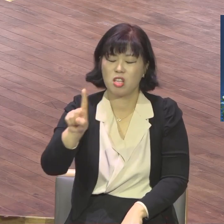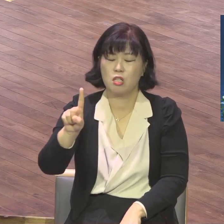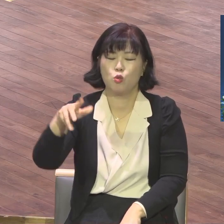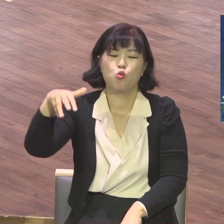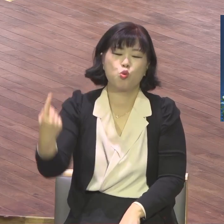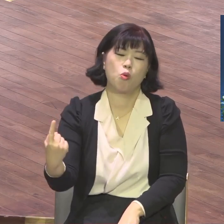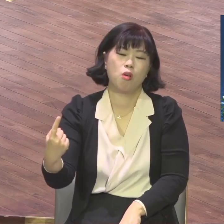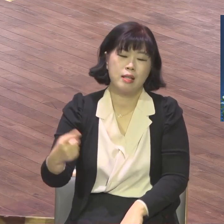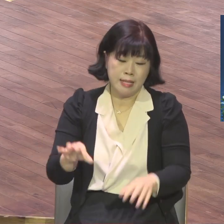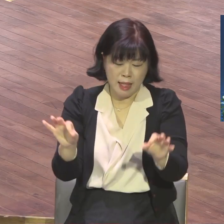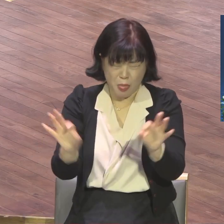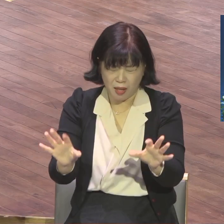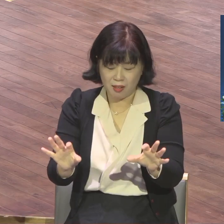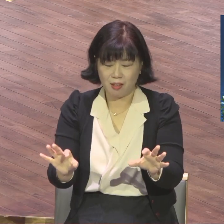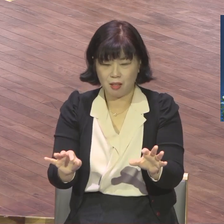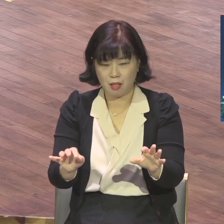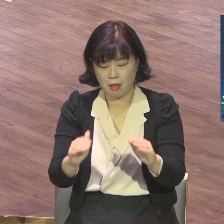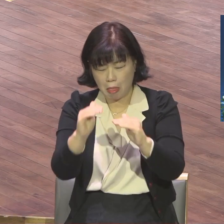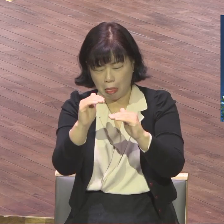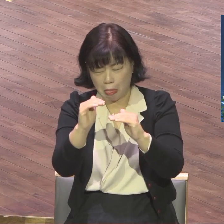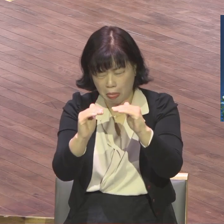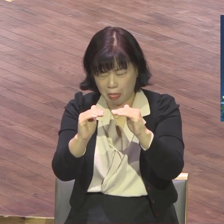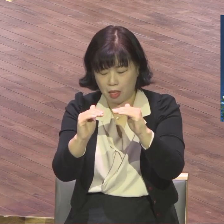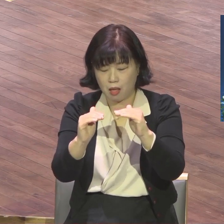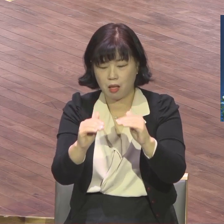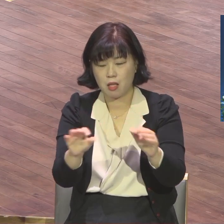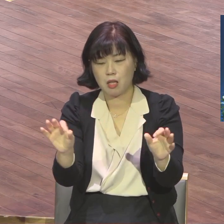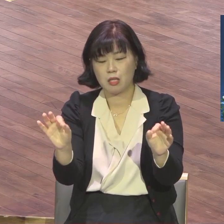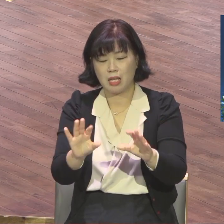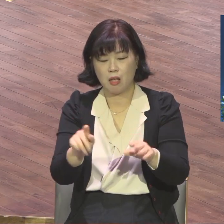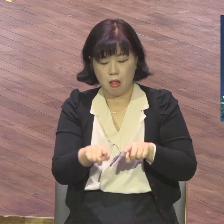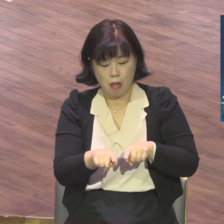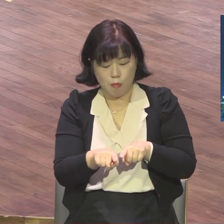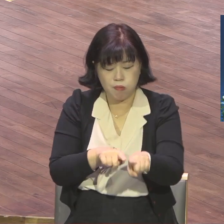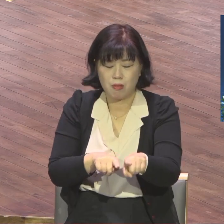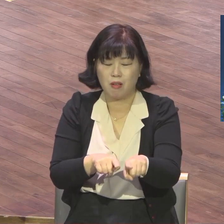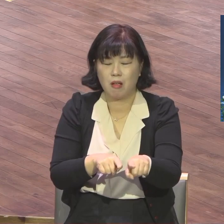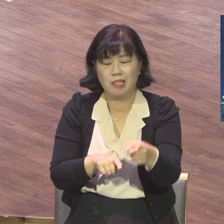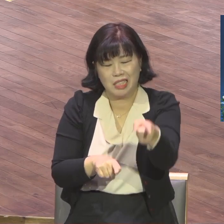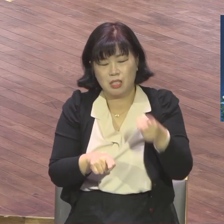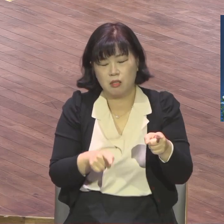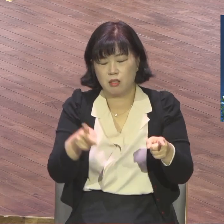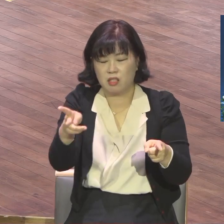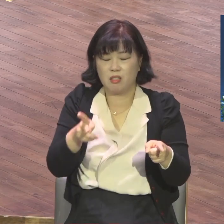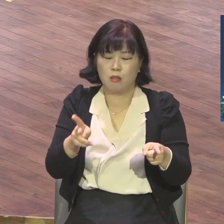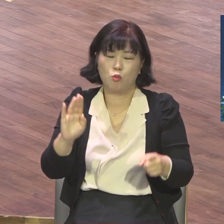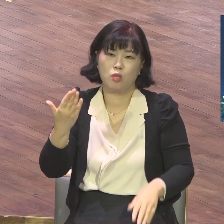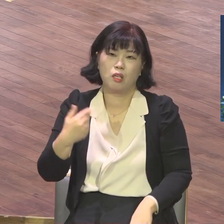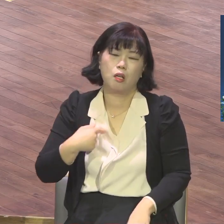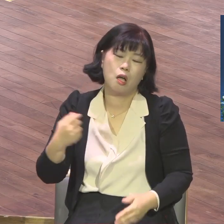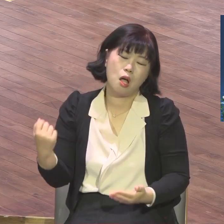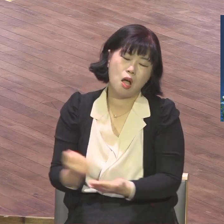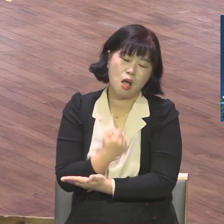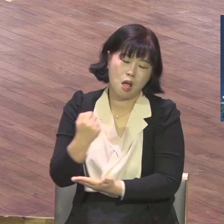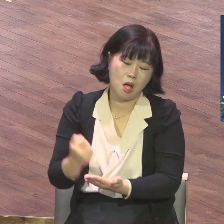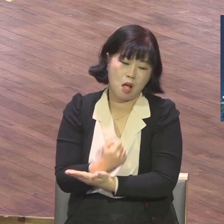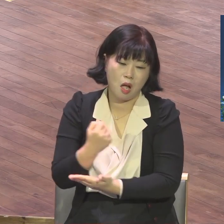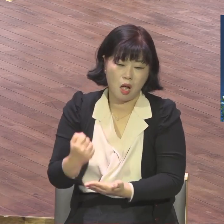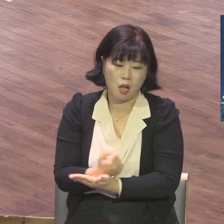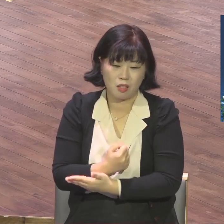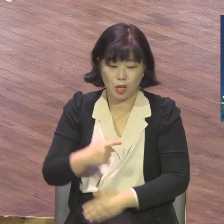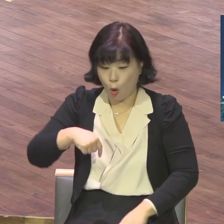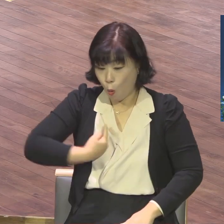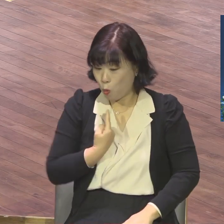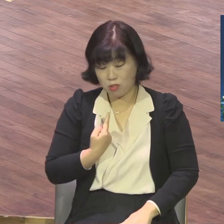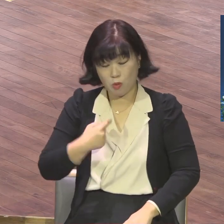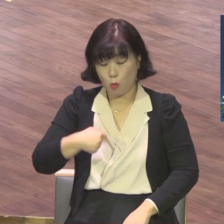얼마나 안타깝고 억울하겠어요. 평생을 상처가 되지 않겠어요. 우리가 영적인 삶을